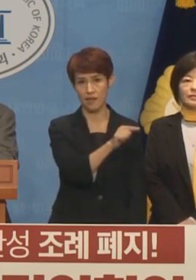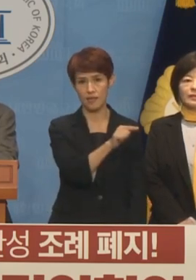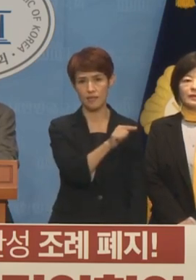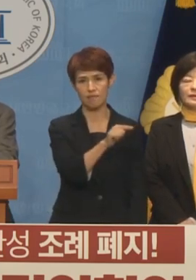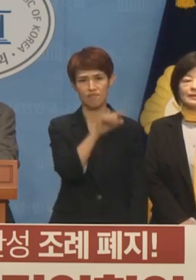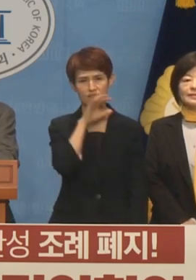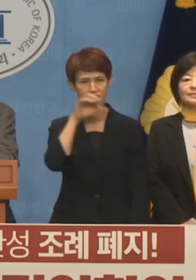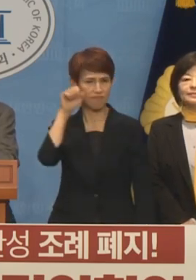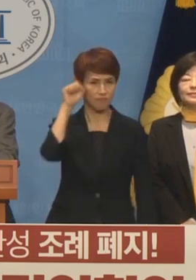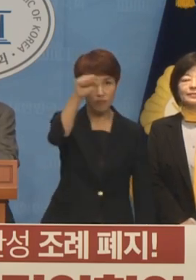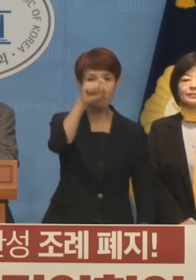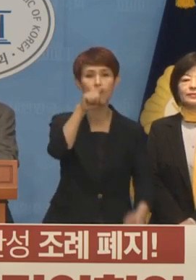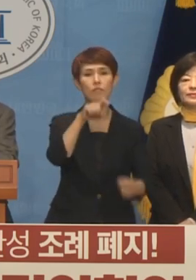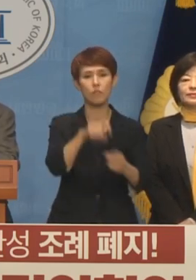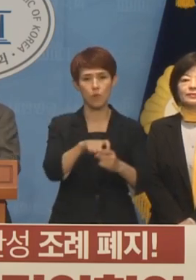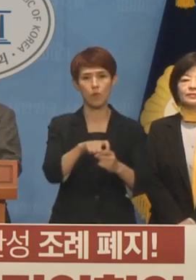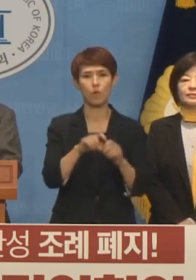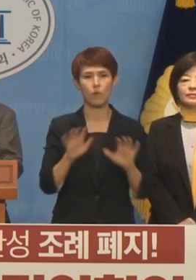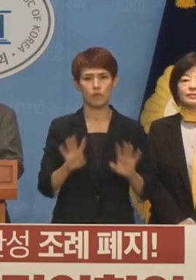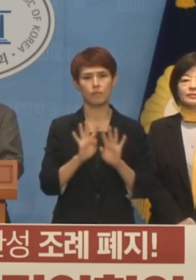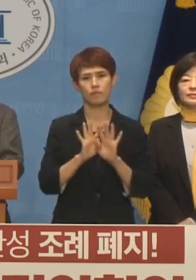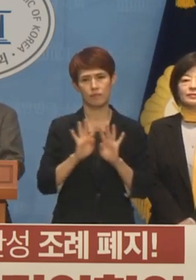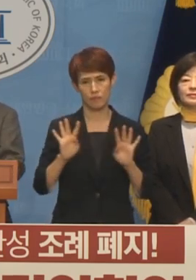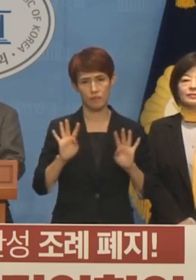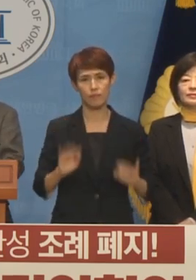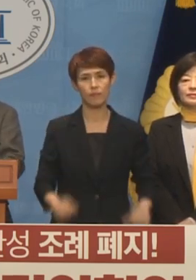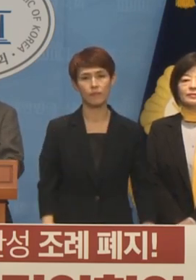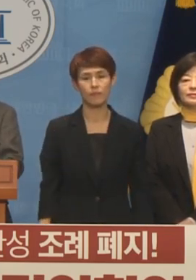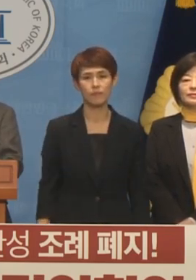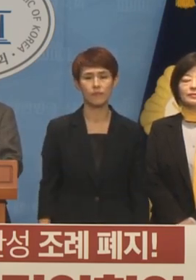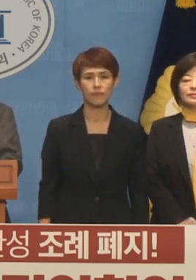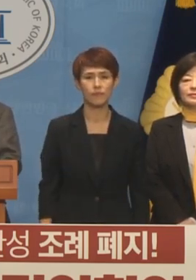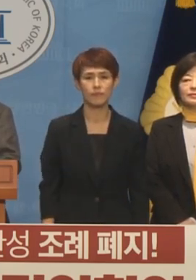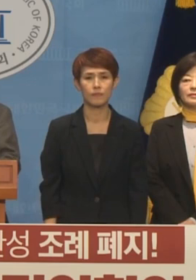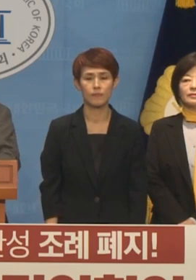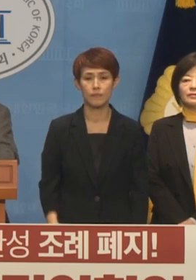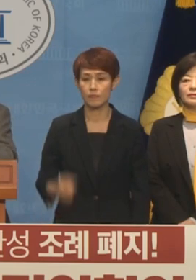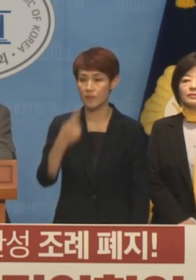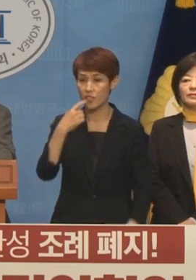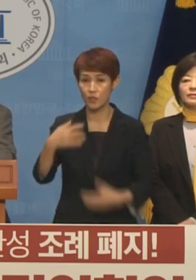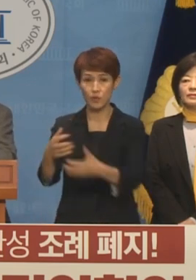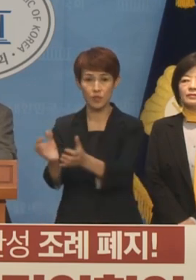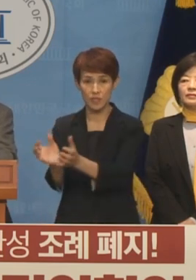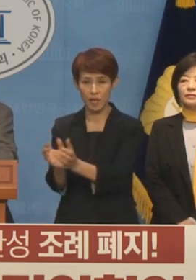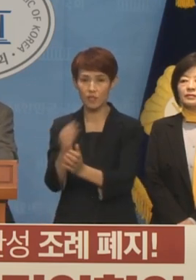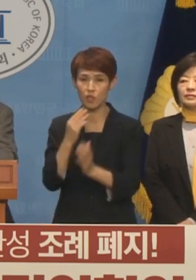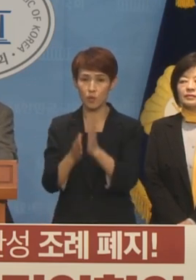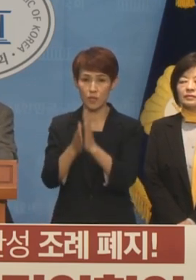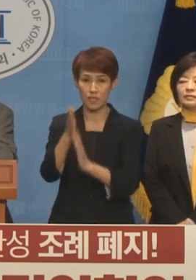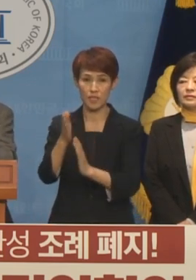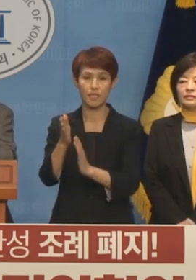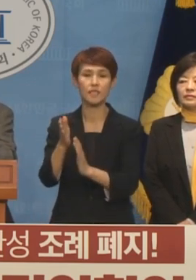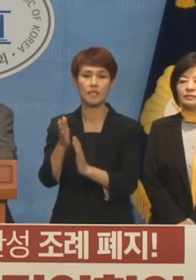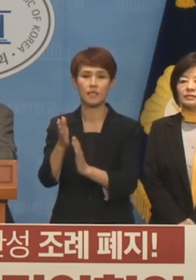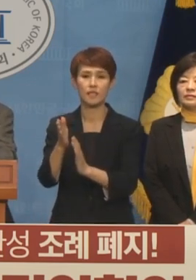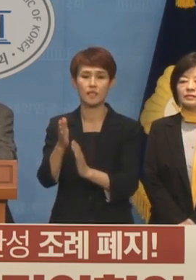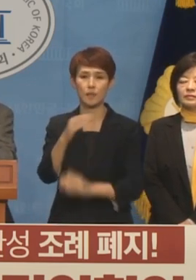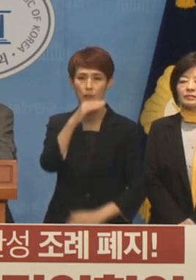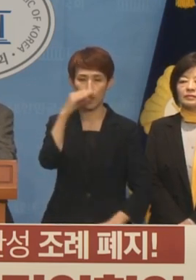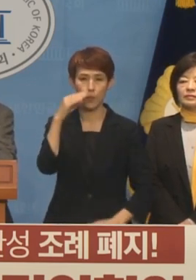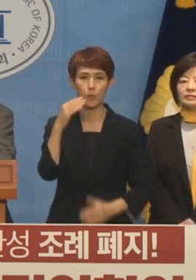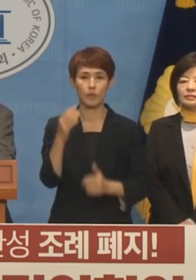강력히 규탄하기 위해 이 자리에 섰습니다. 더불어민주당 서울시당의 서울시